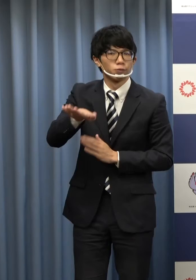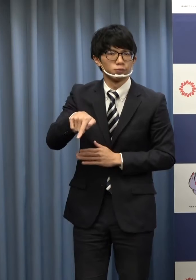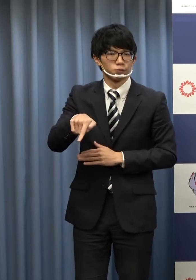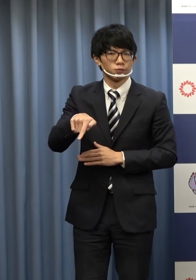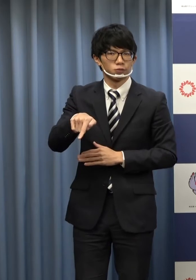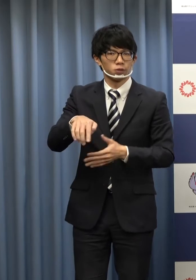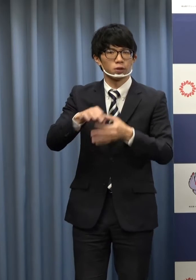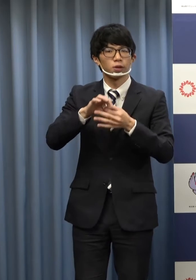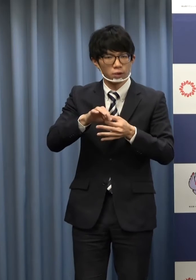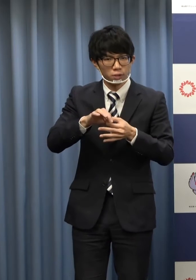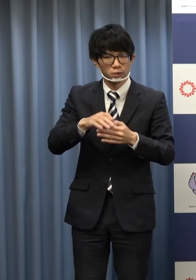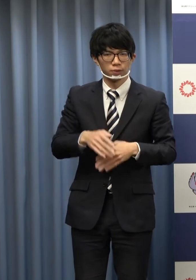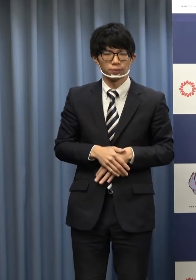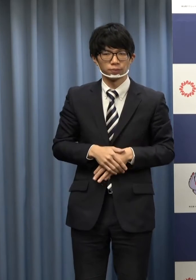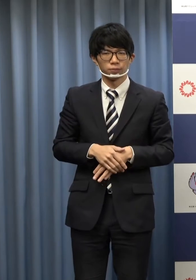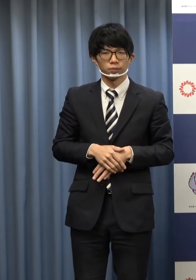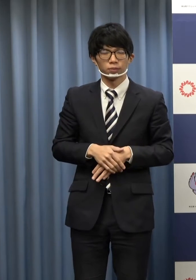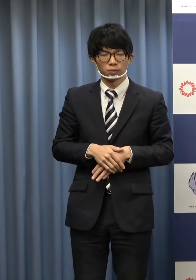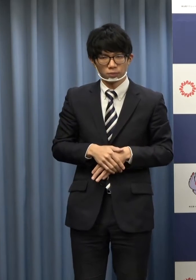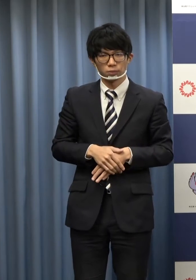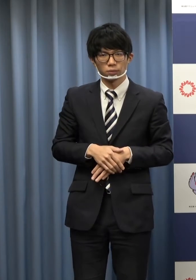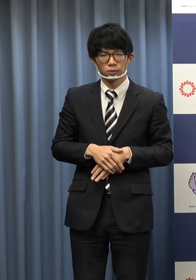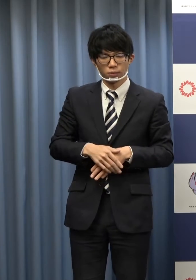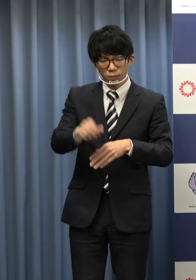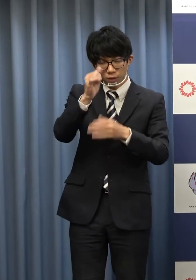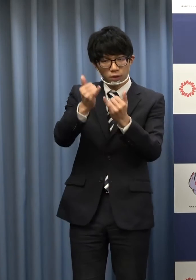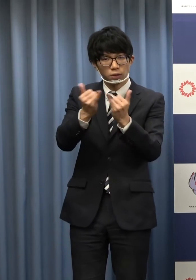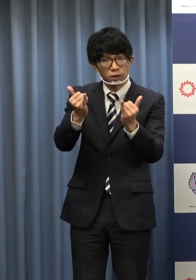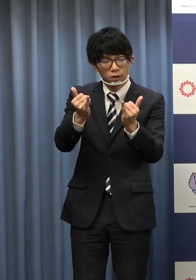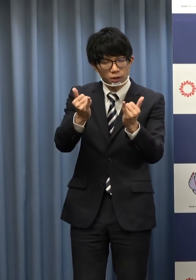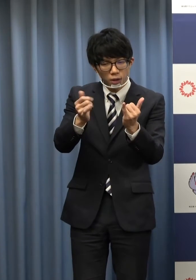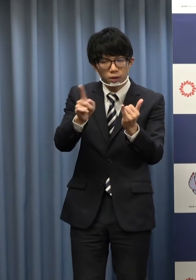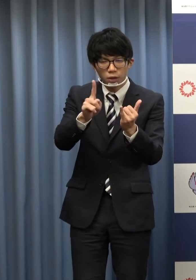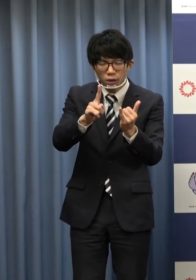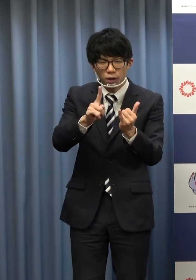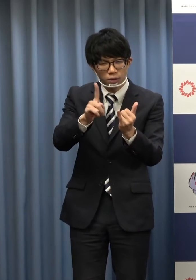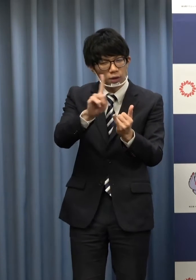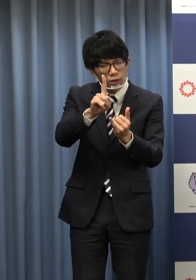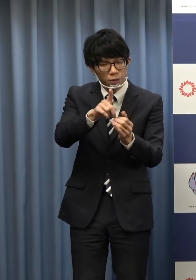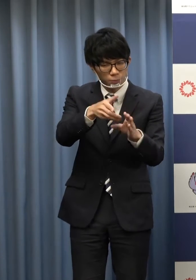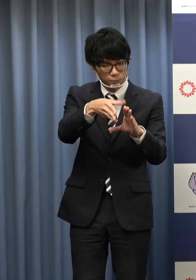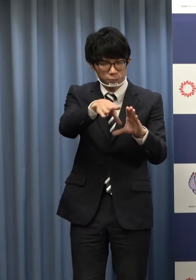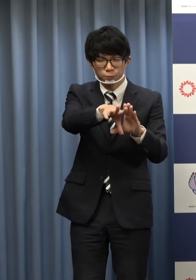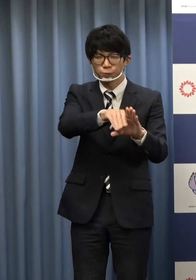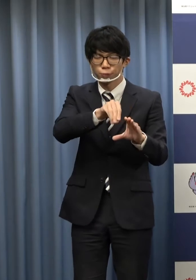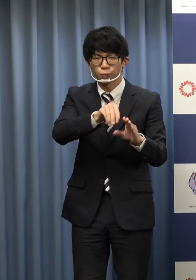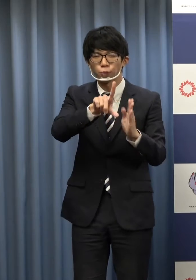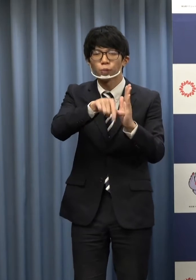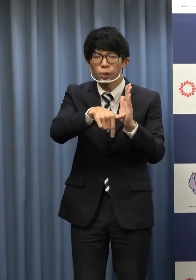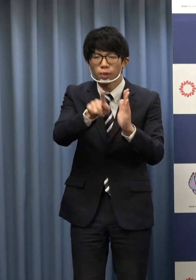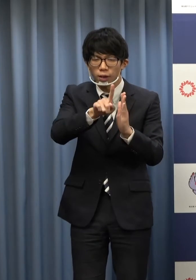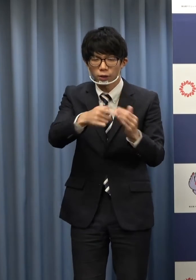ば吸引を、患者さんから吸引を行うときにはこういったものが必要だけども、通常の、